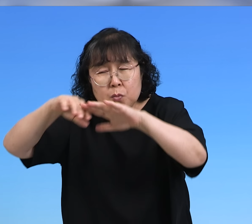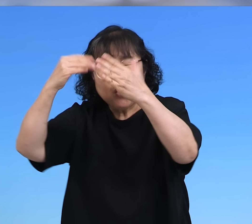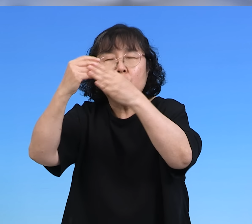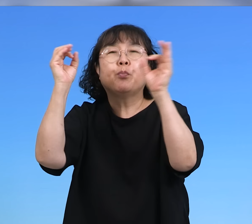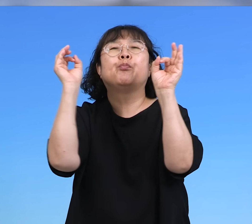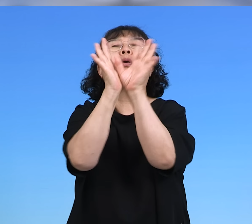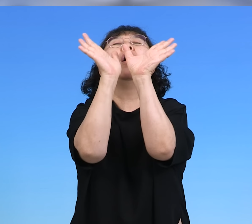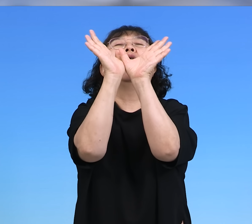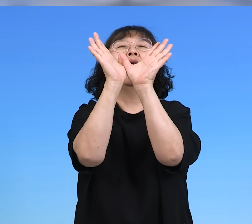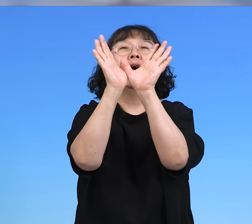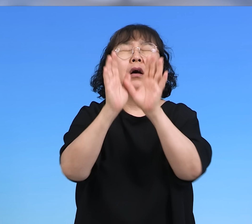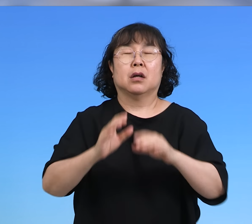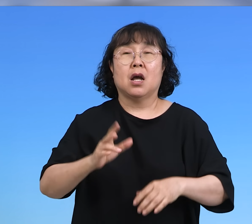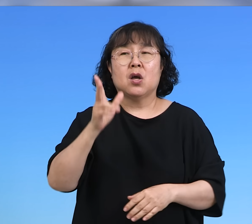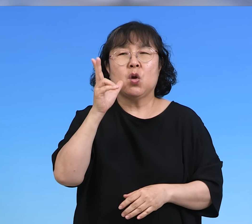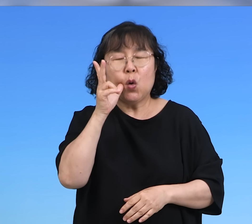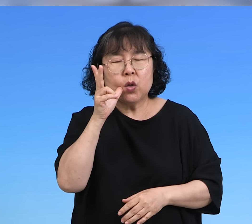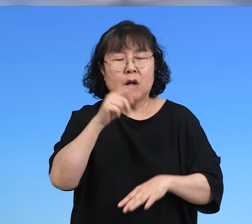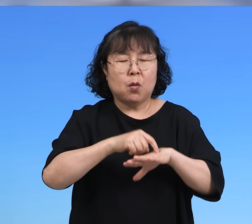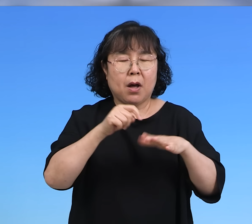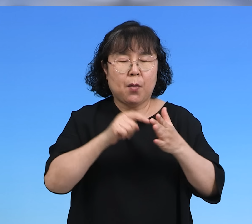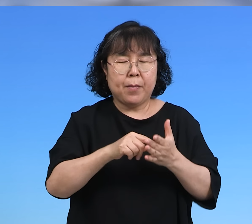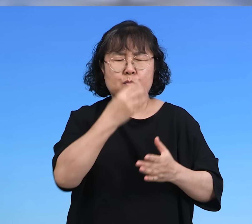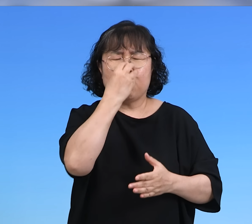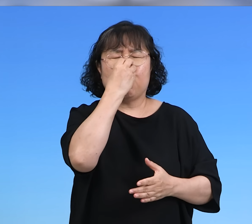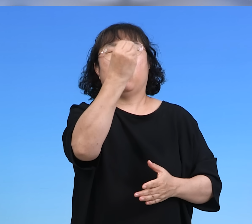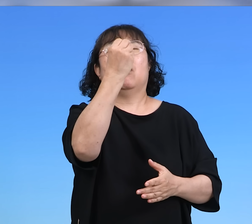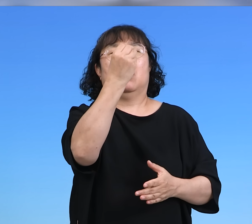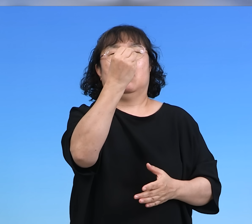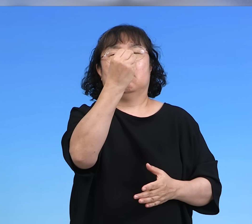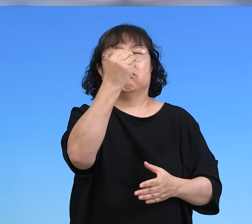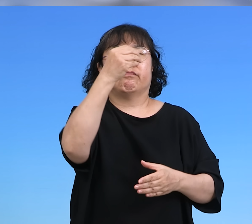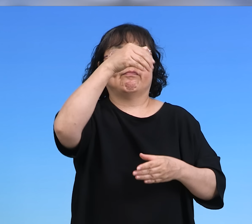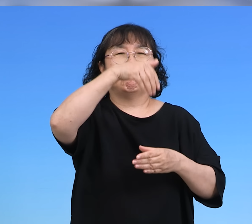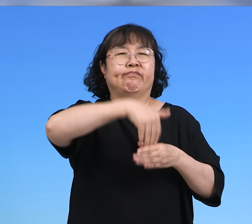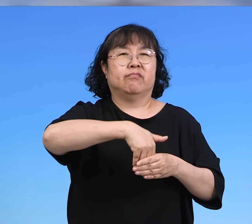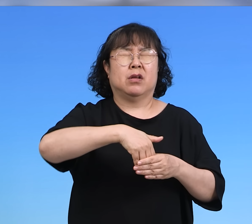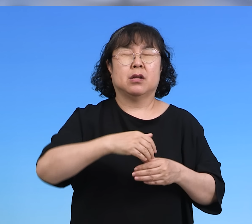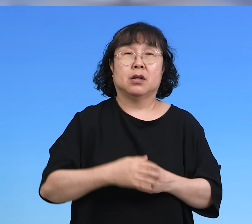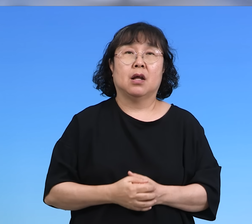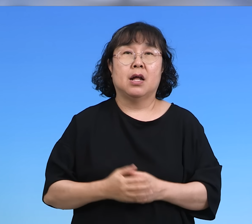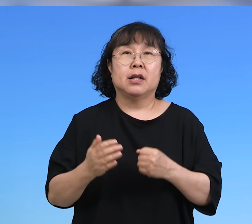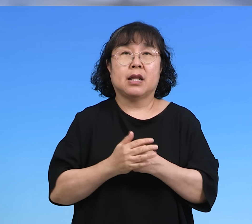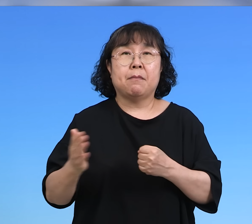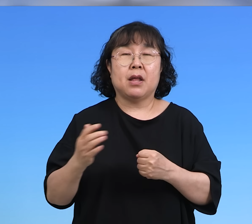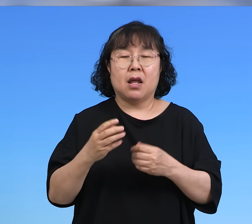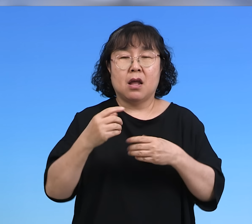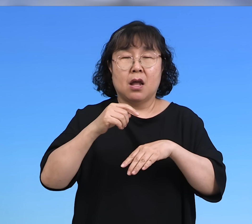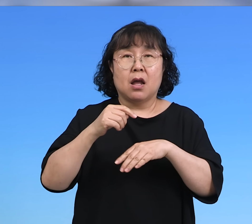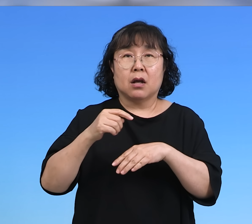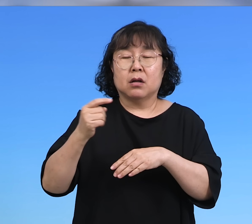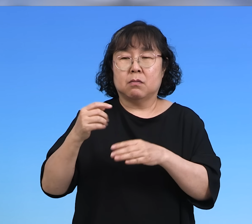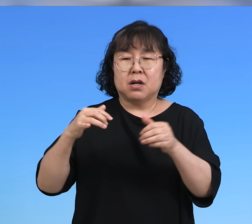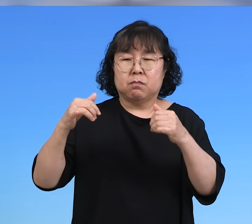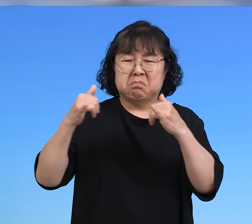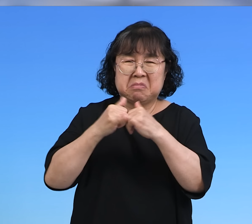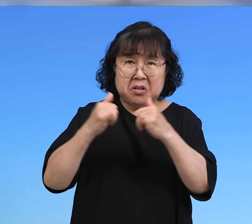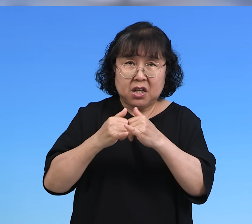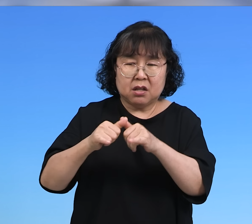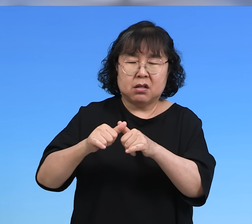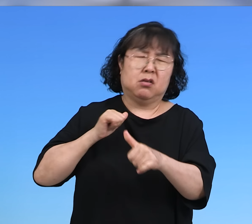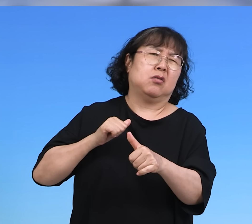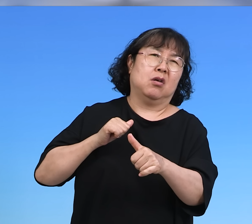거죠. 교만하면 망하는 거고, 그래서 아이성에서 마음이 녹아 물같이 된 거죠. 이런